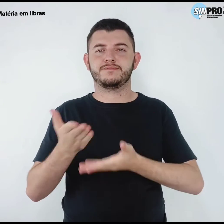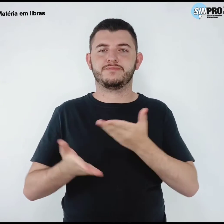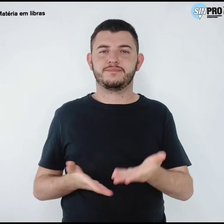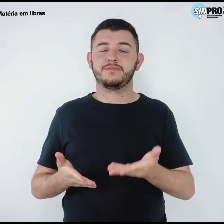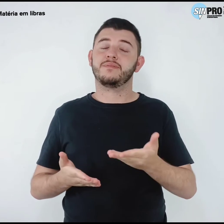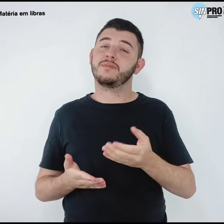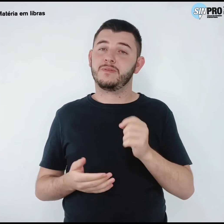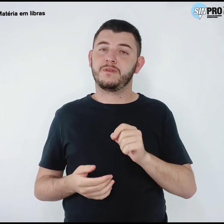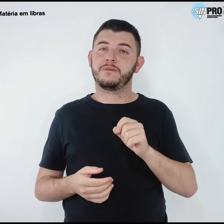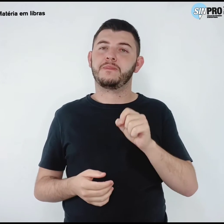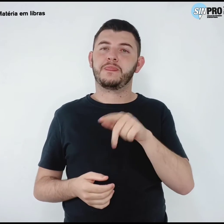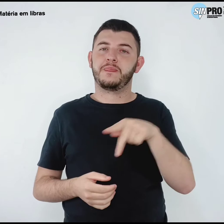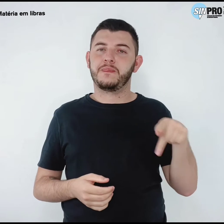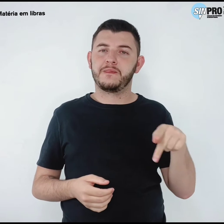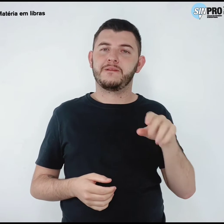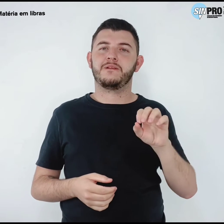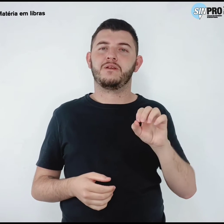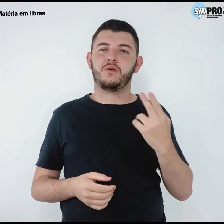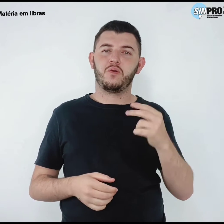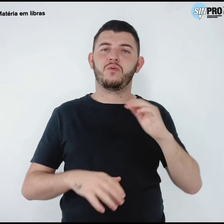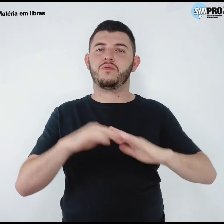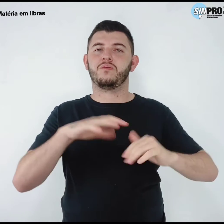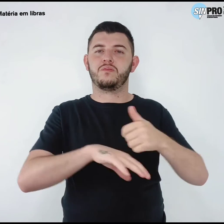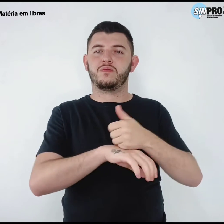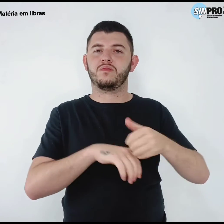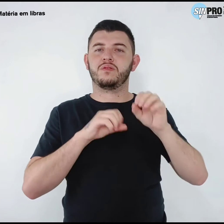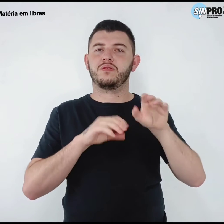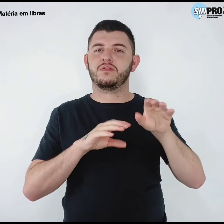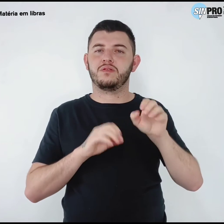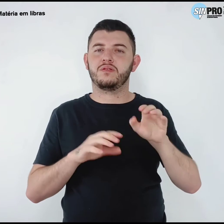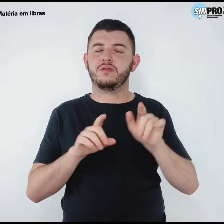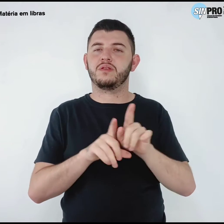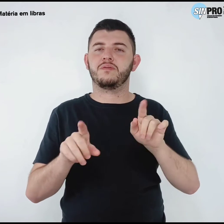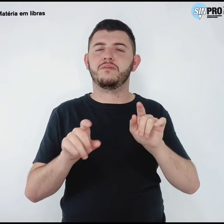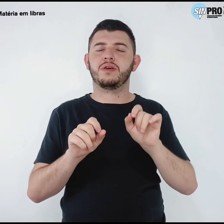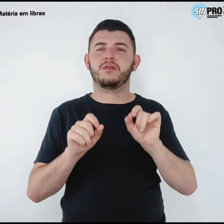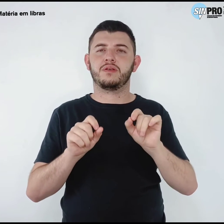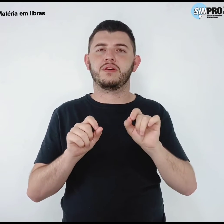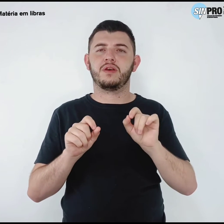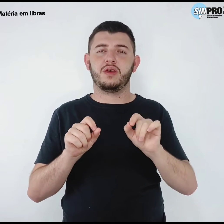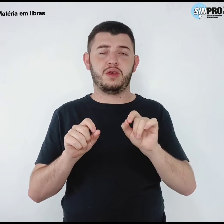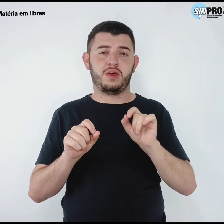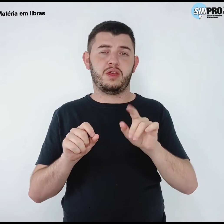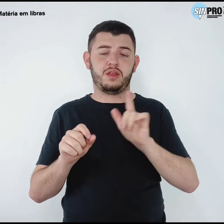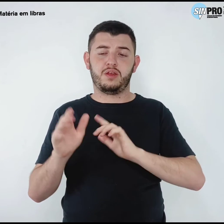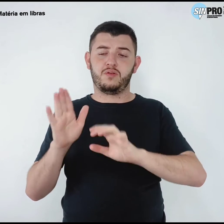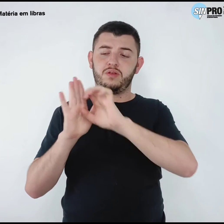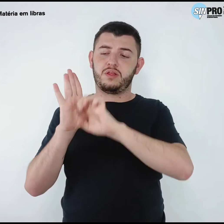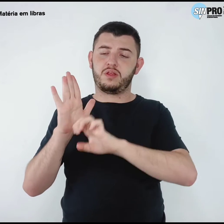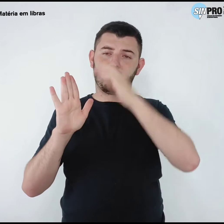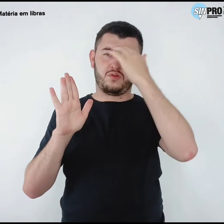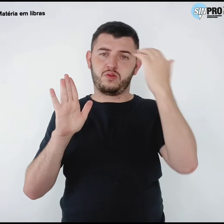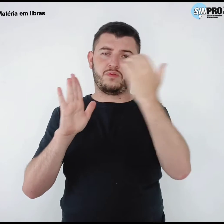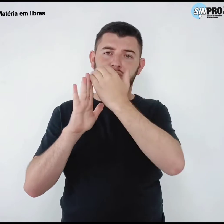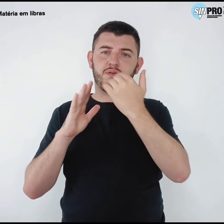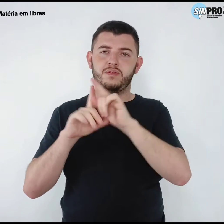a seus pares e, sobretudo, cumprindo as deliberações do Estatuto, das